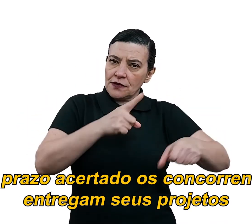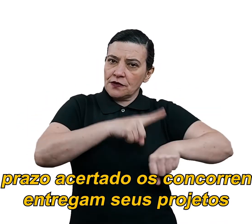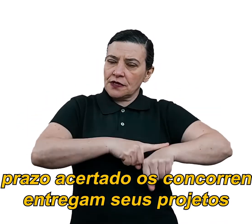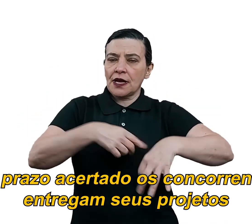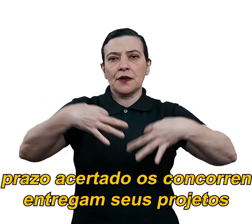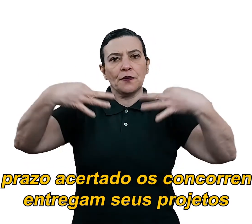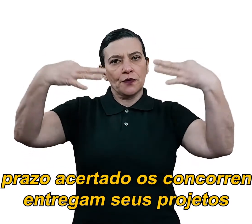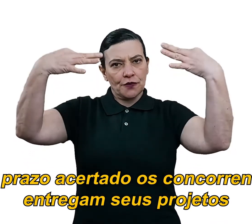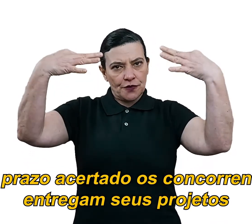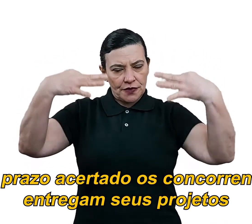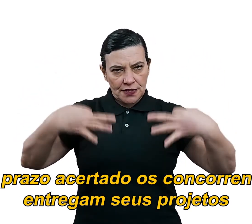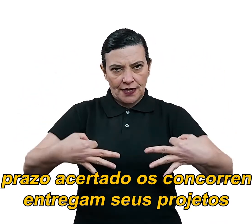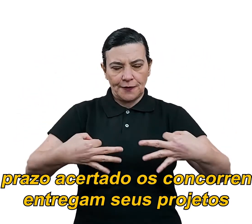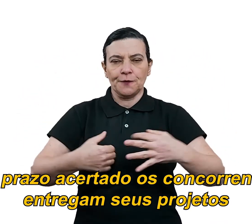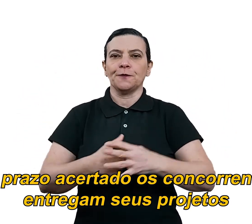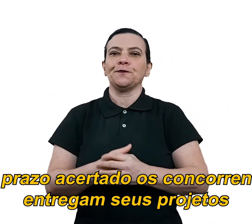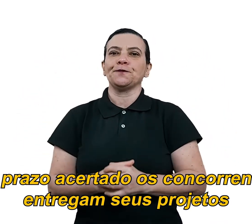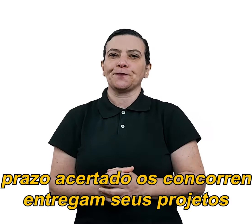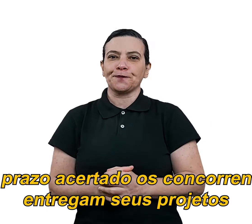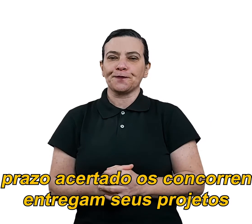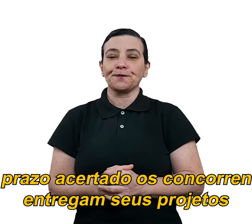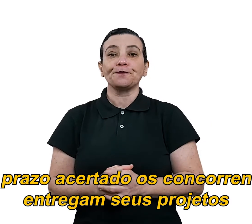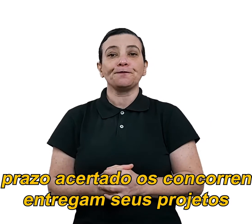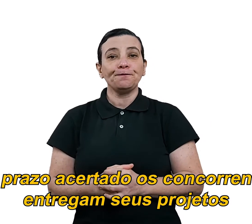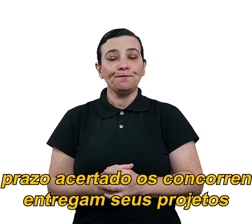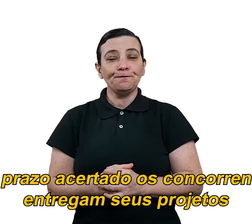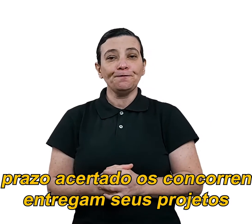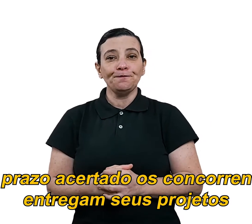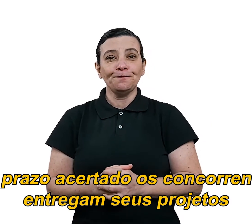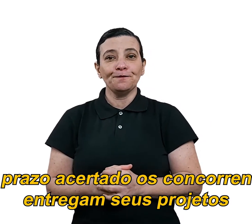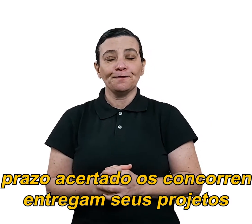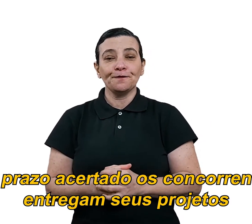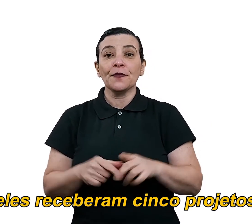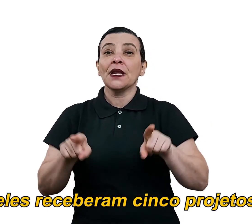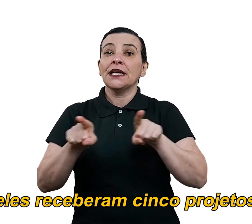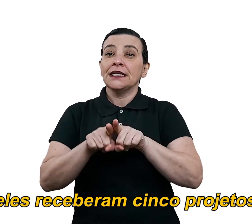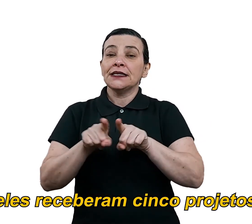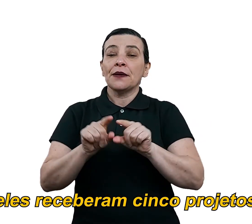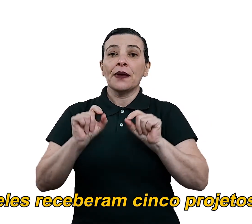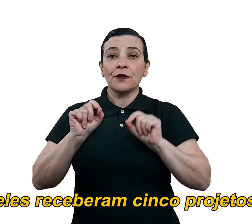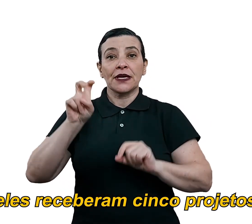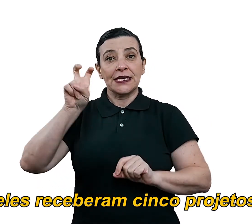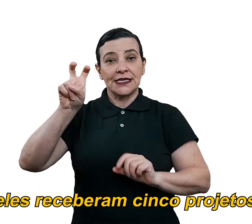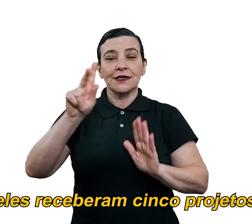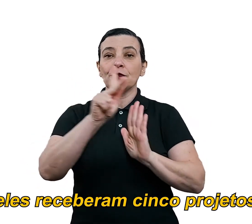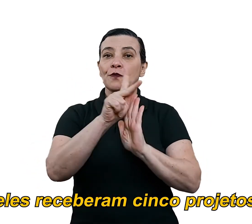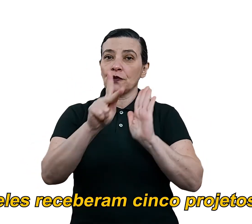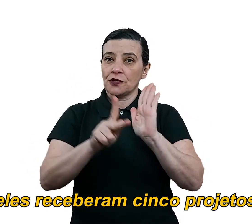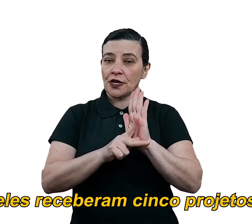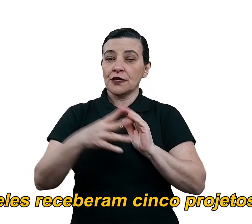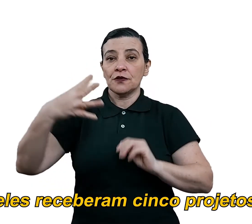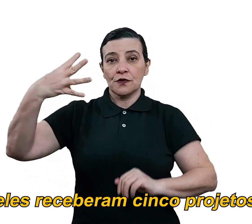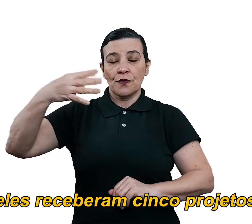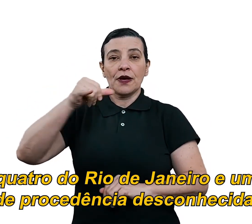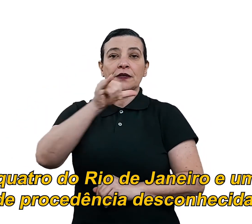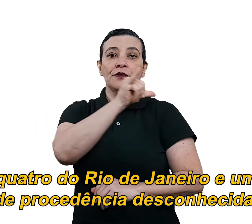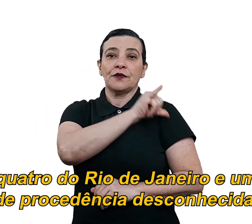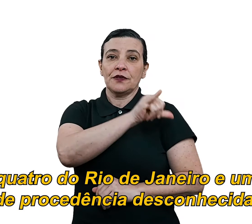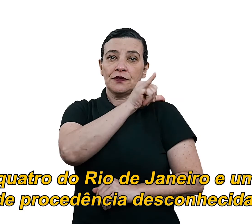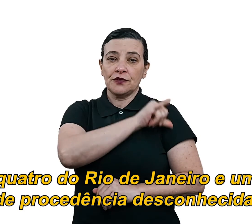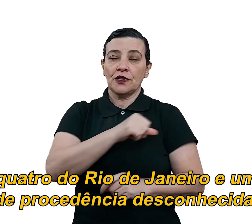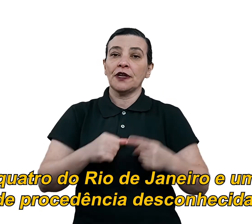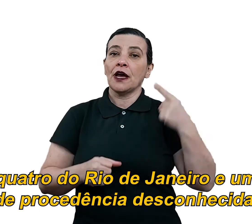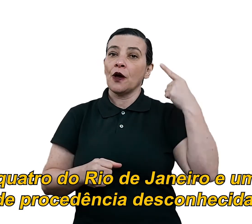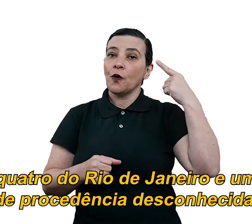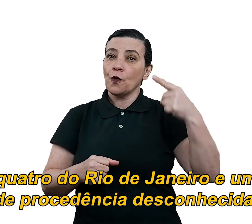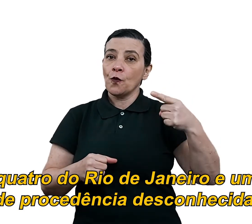No prazo acertado, os concorrentes entregam seus projetos. Eles receberam 5 projetos, 4